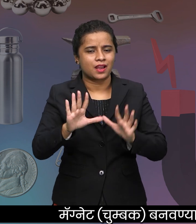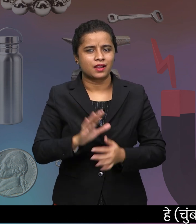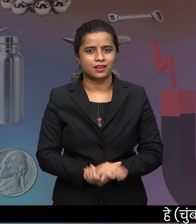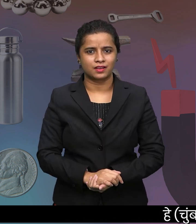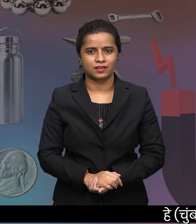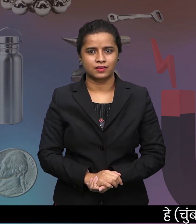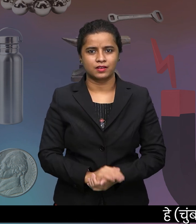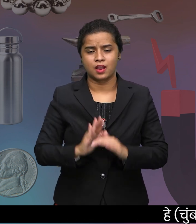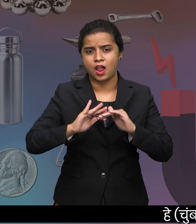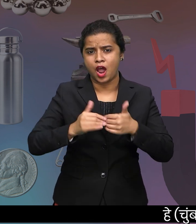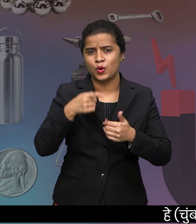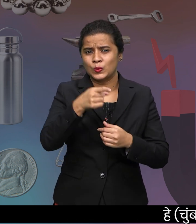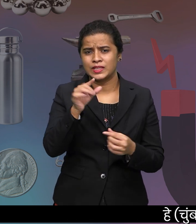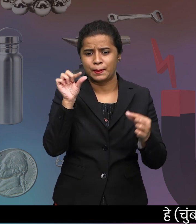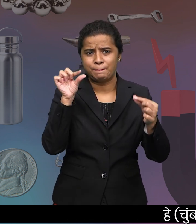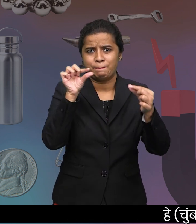हे चुंबक कसे सापडले?